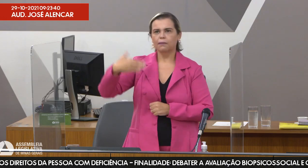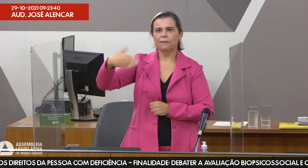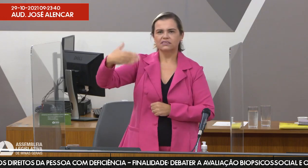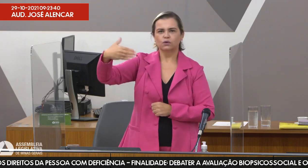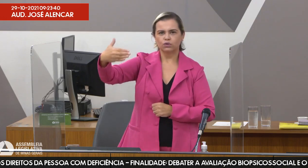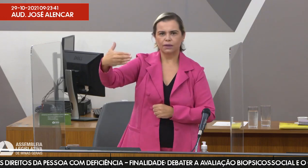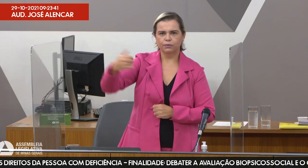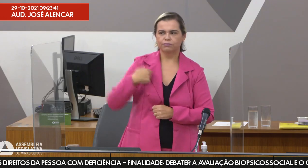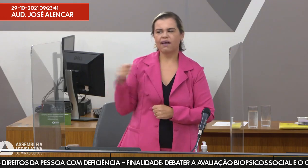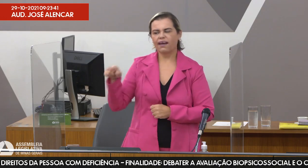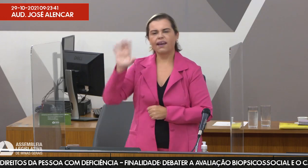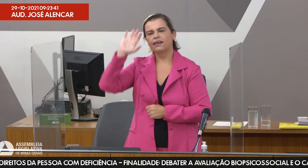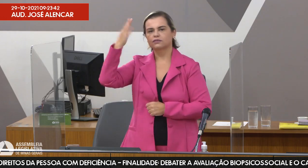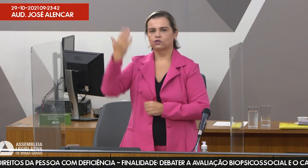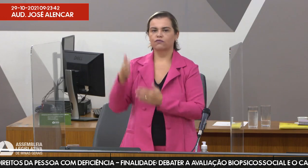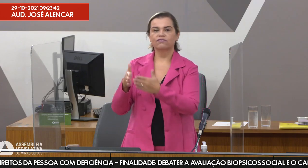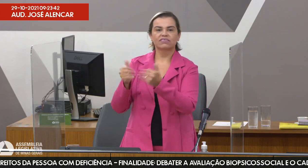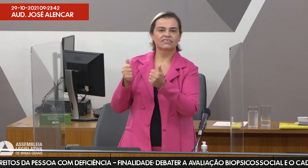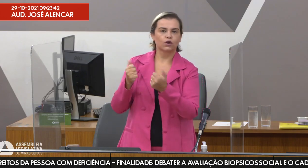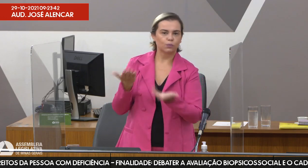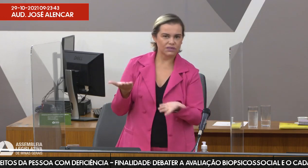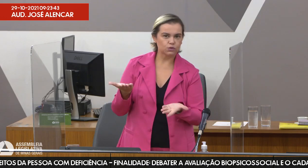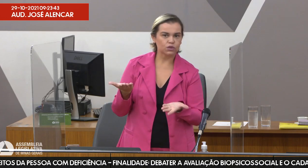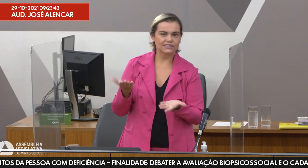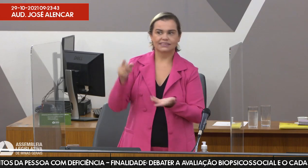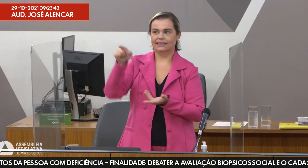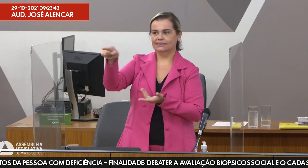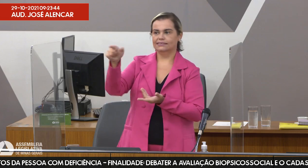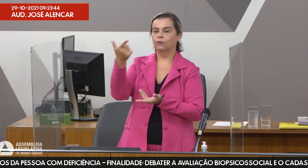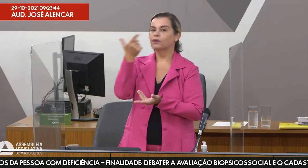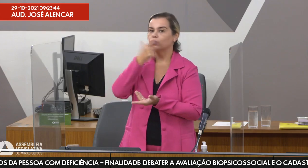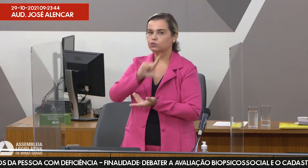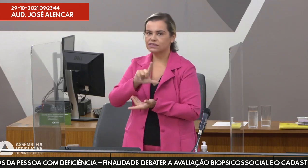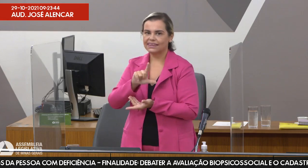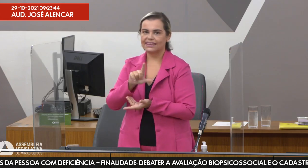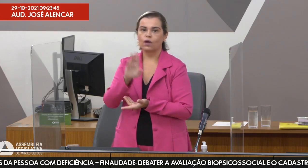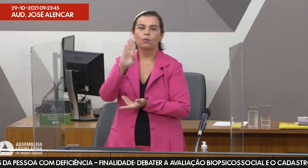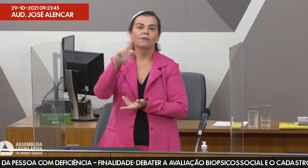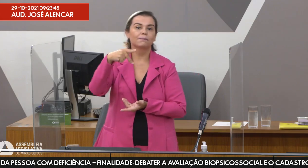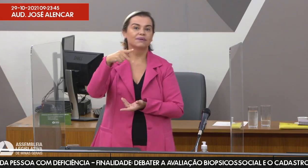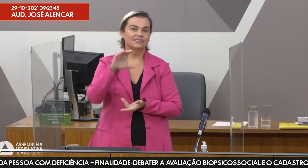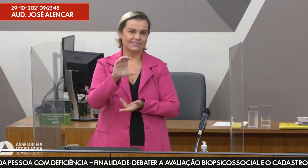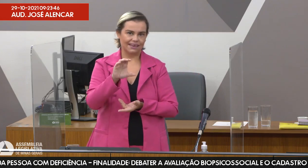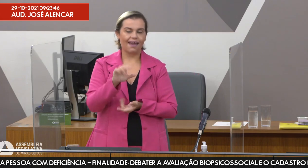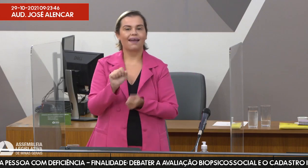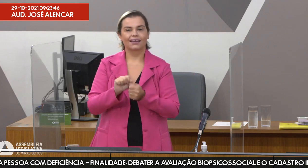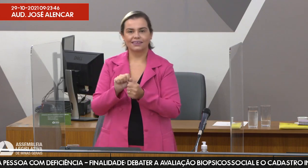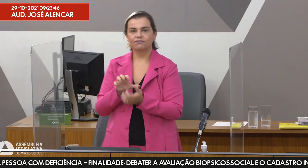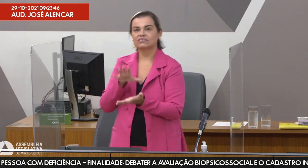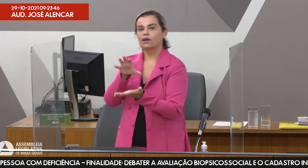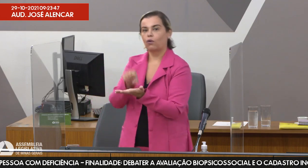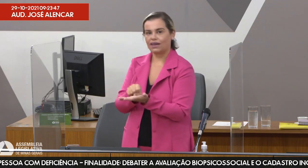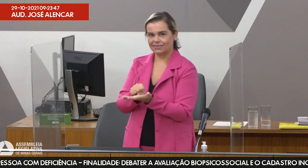E, depois que a pessoa utiliza o passe livre, consegue esse benefício, e